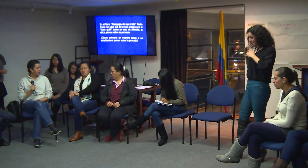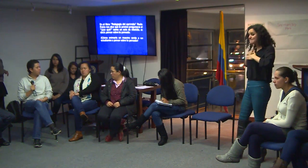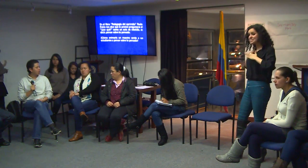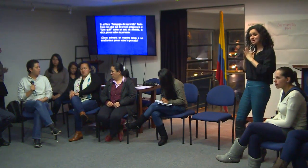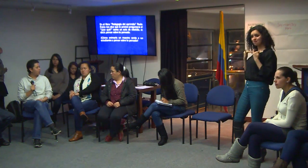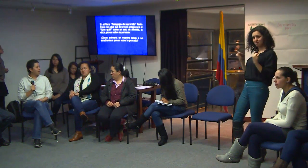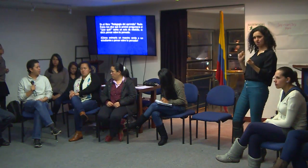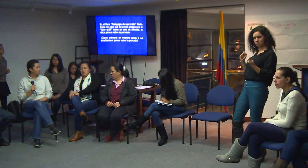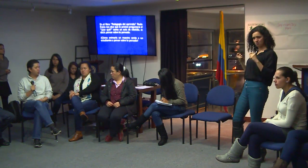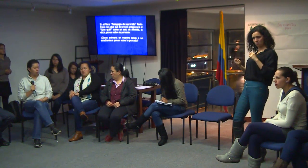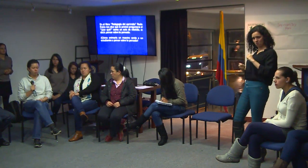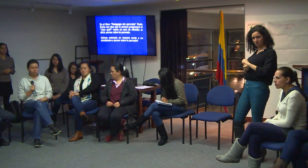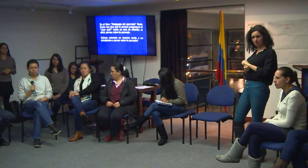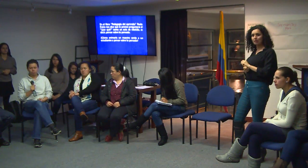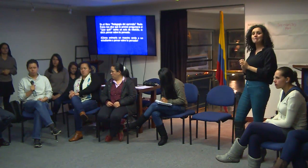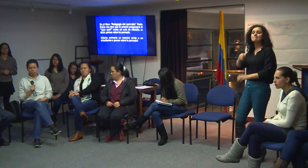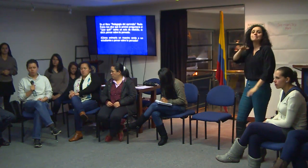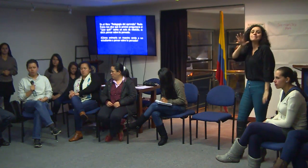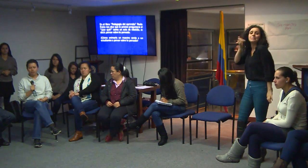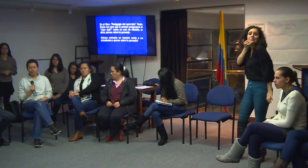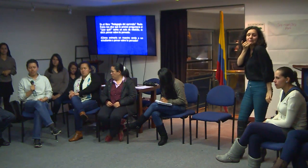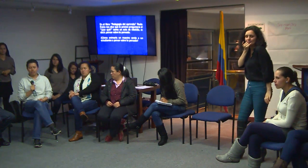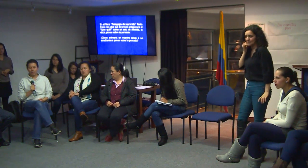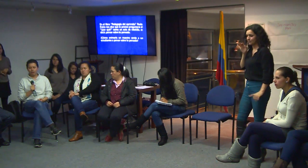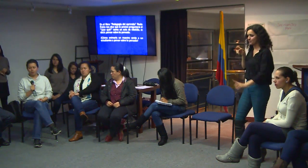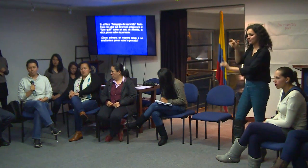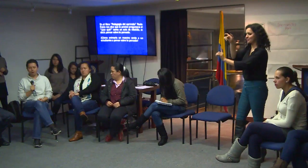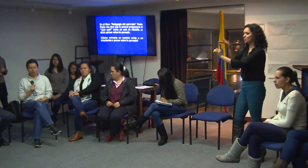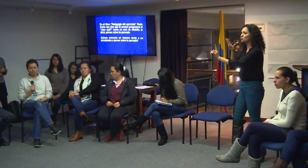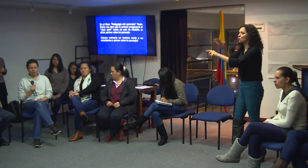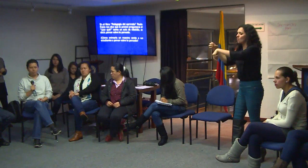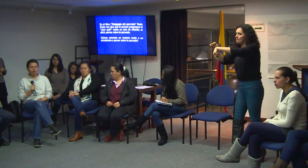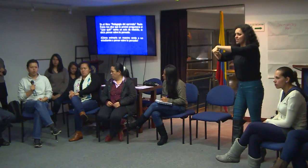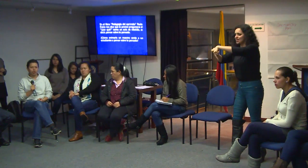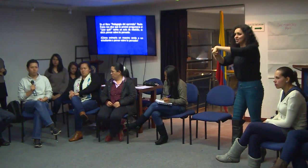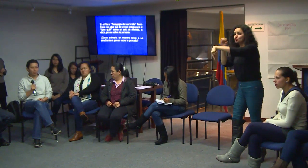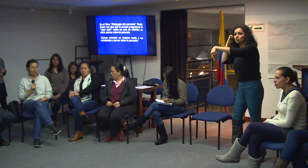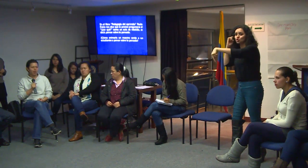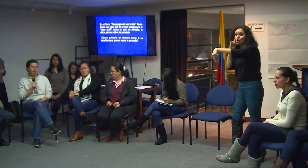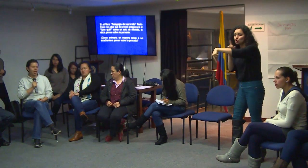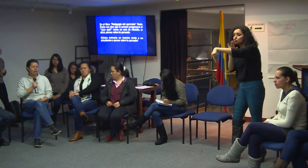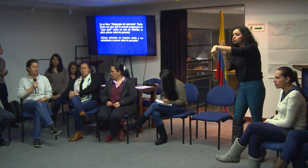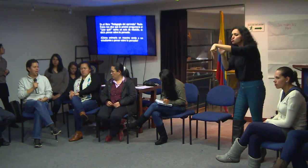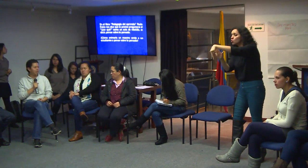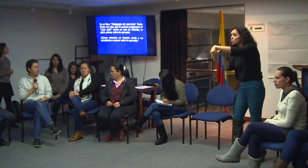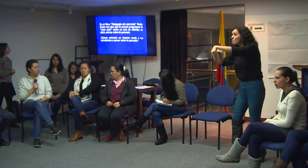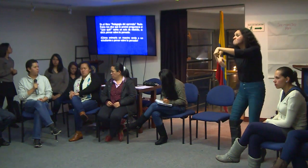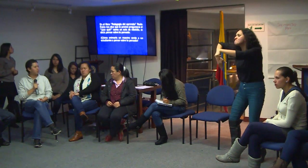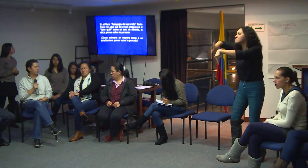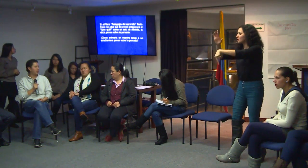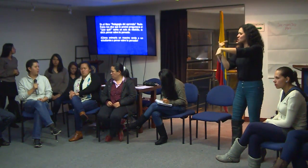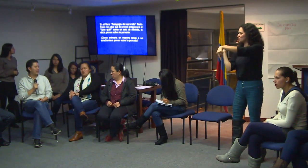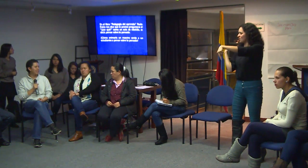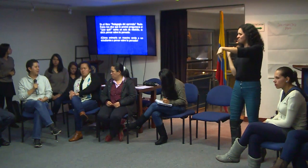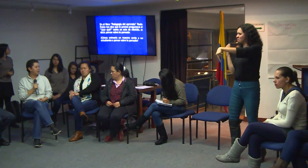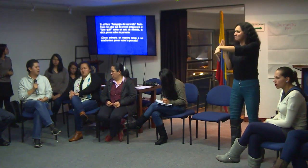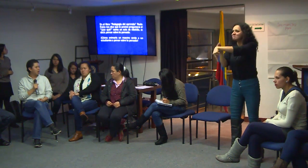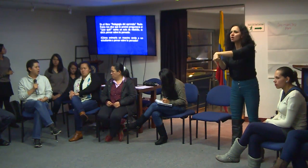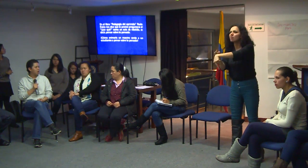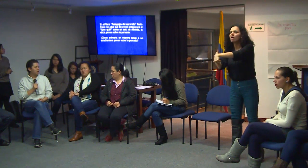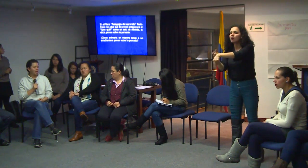Particularmente, digamos que con el maestro sordo, él tiene para mí una mayor responsabilidad en ese ejercicio de formación de